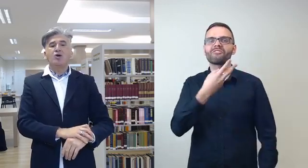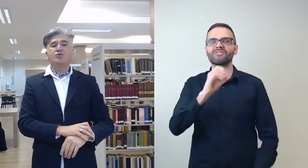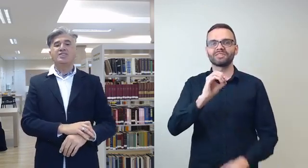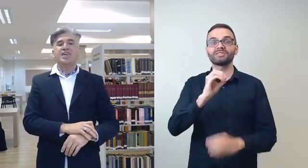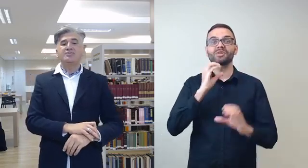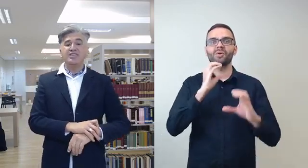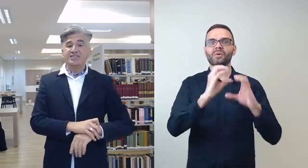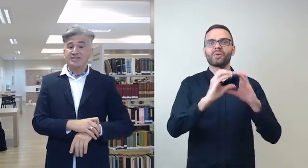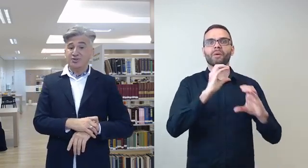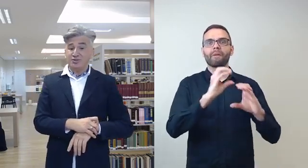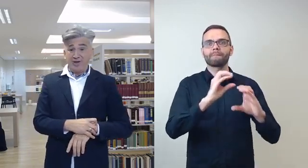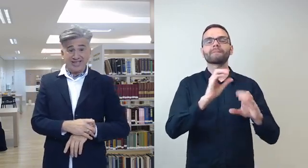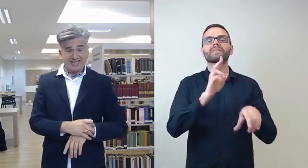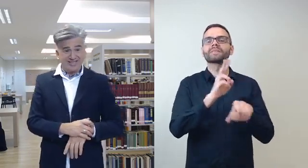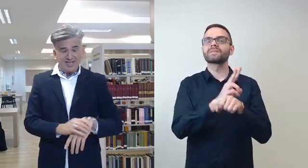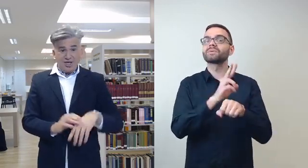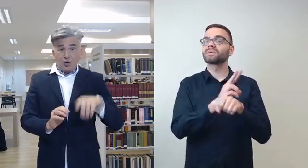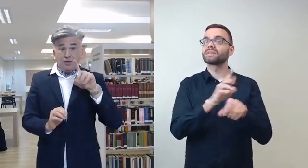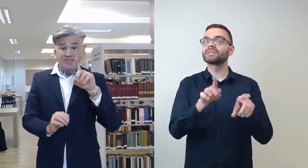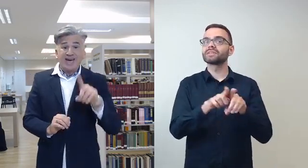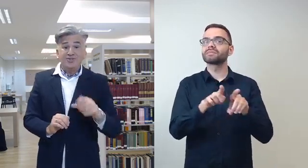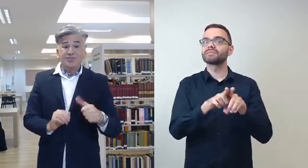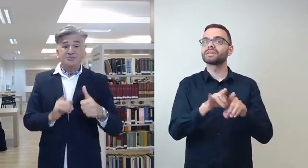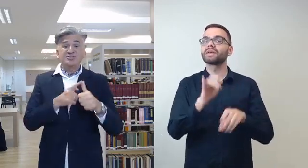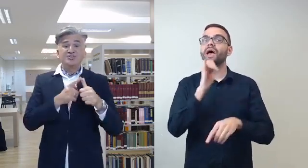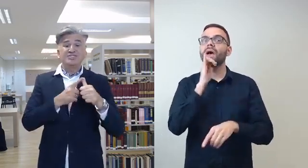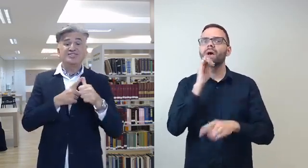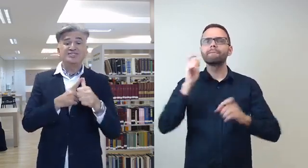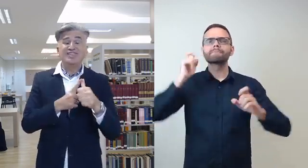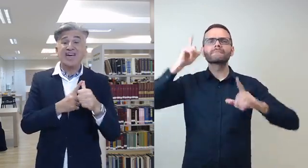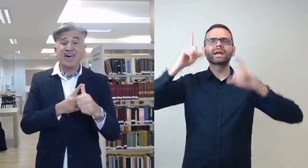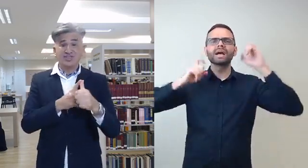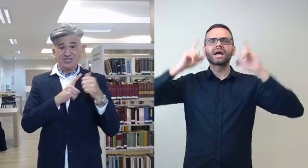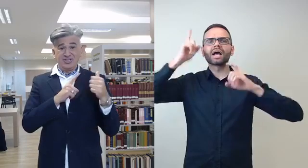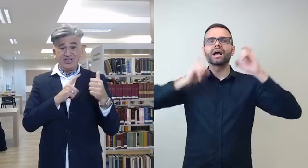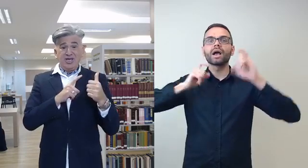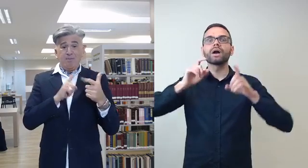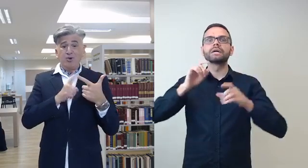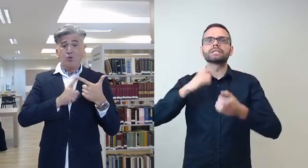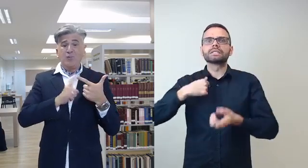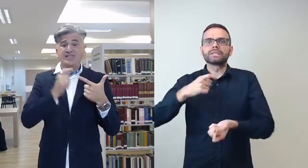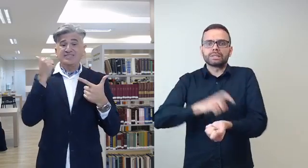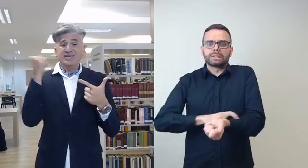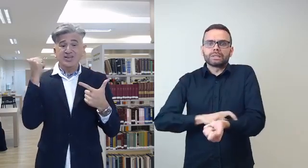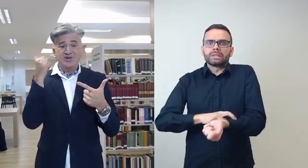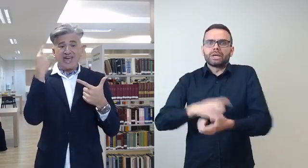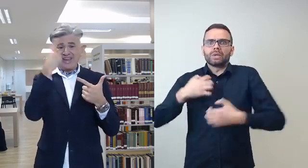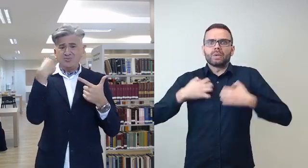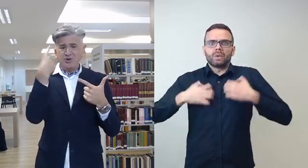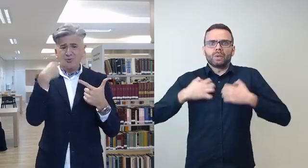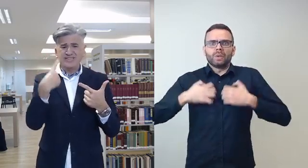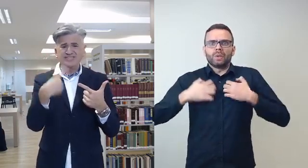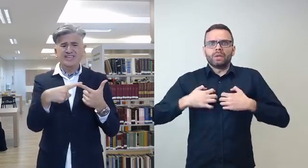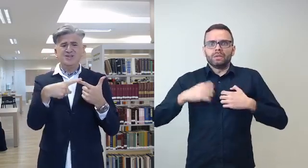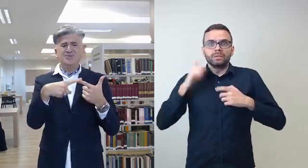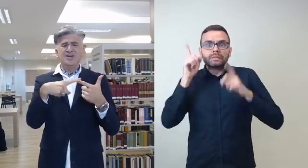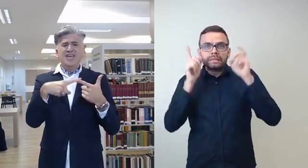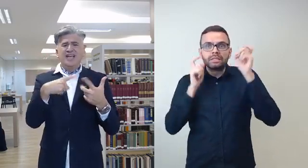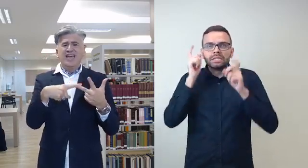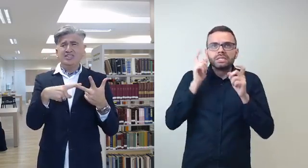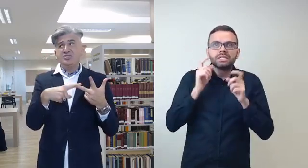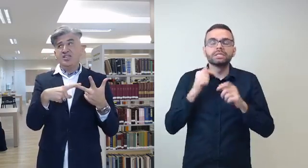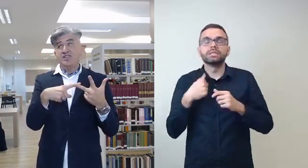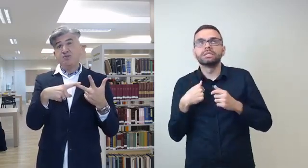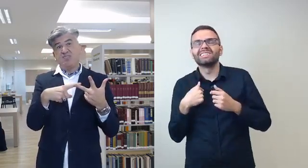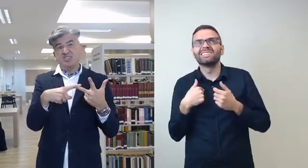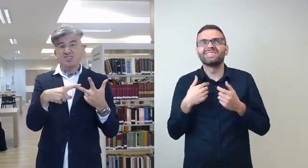verbal do intérprete tem que ser controlada. Cuidado, expressões de ansiedade, preocupação, cara